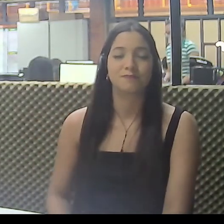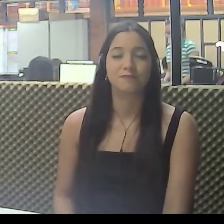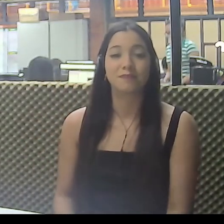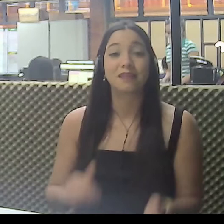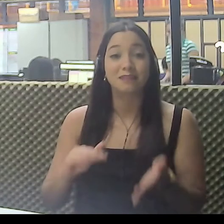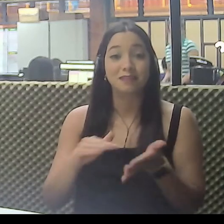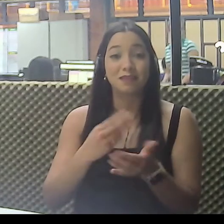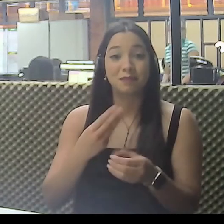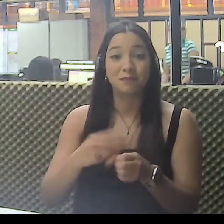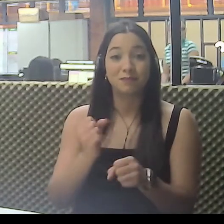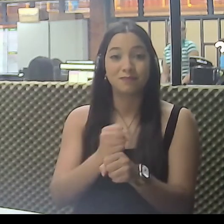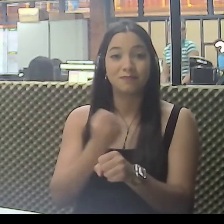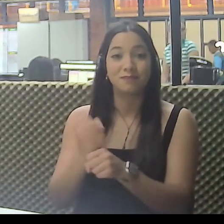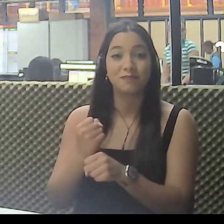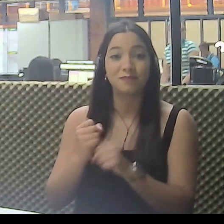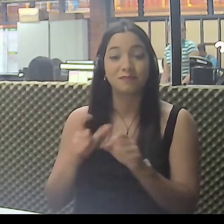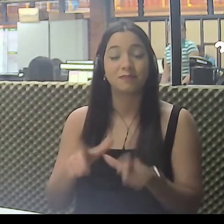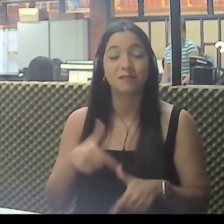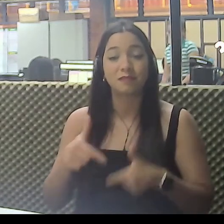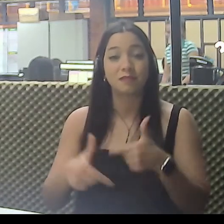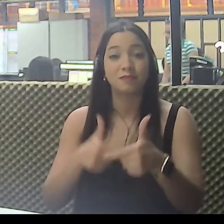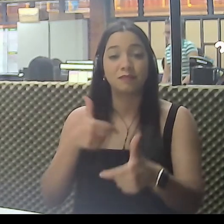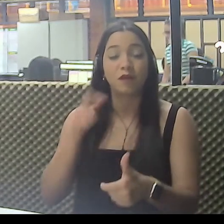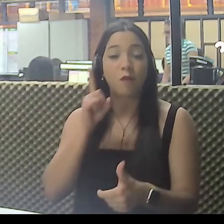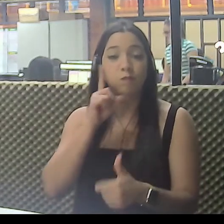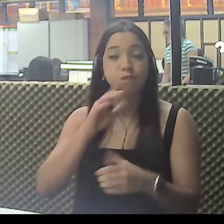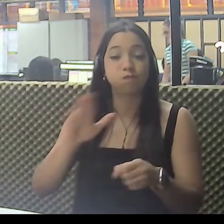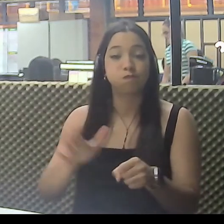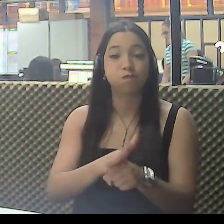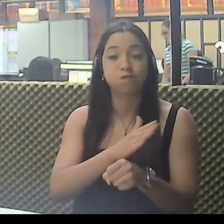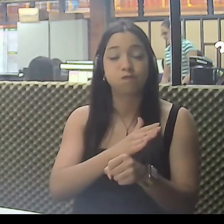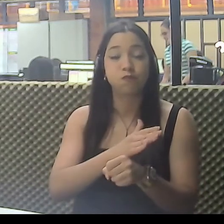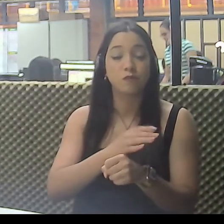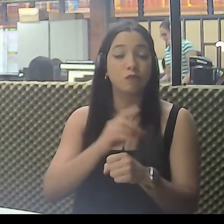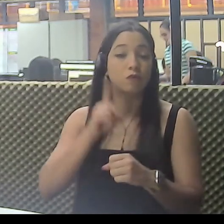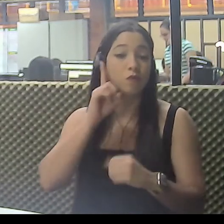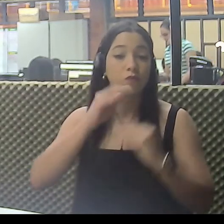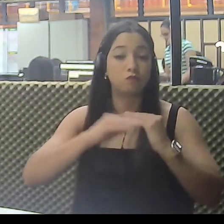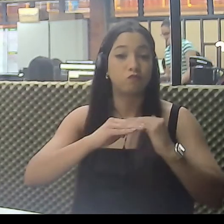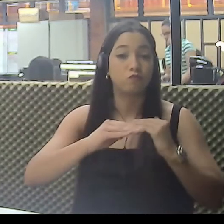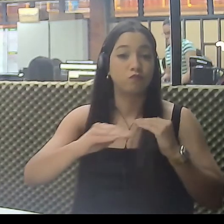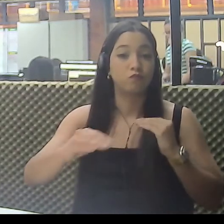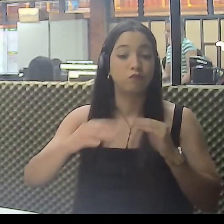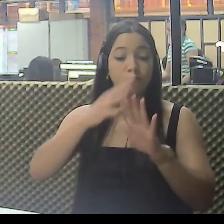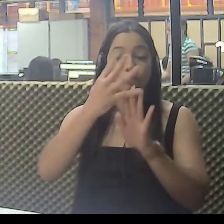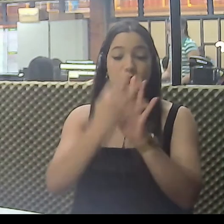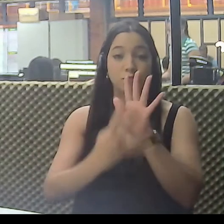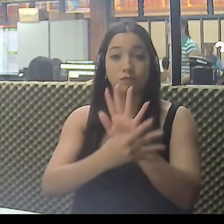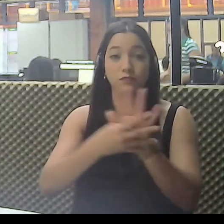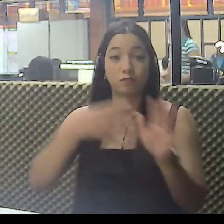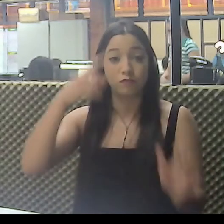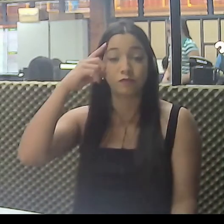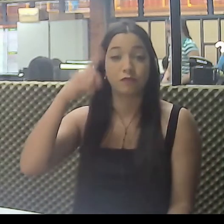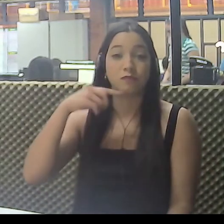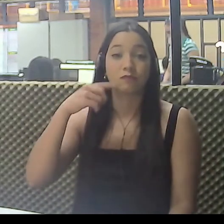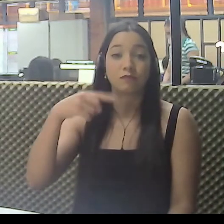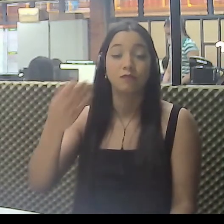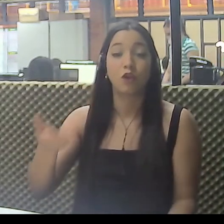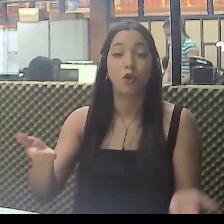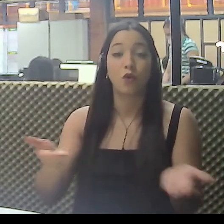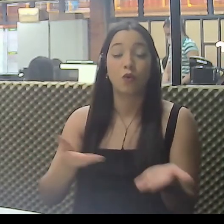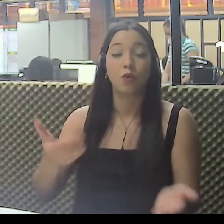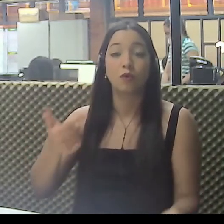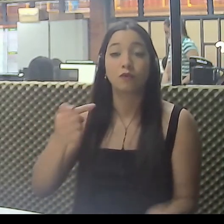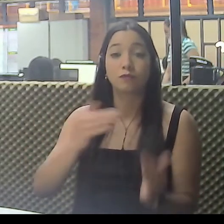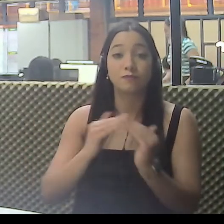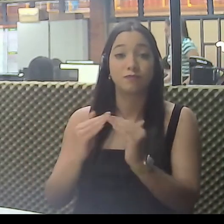Secretaria Municipal de Obras executa a operação Tapa Buraco por meio de cronograma elaborado diariamente. No dia de hoje, 7 bairros do